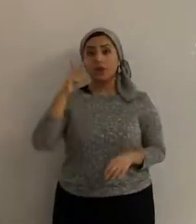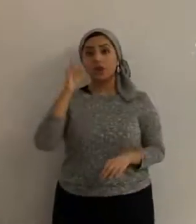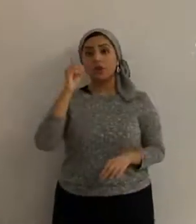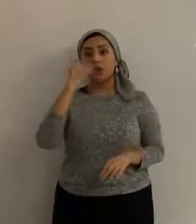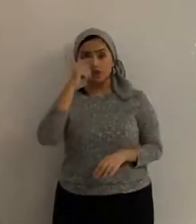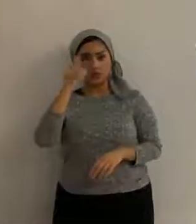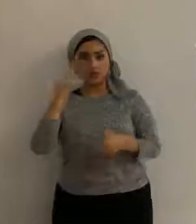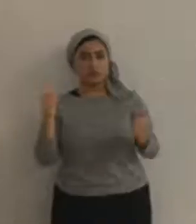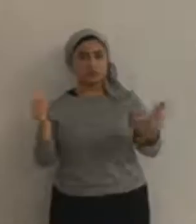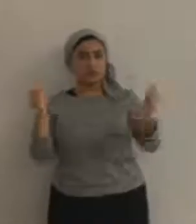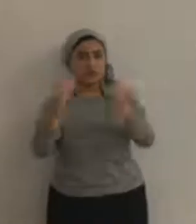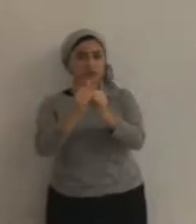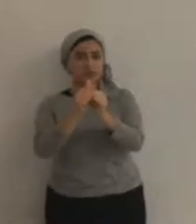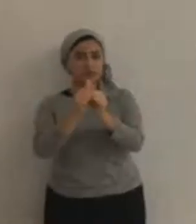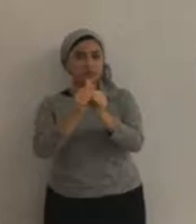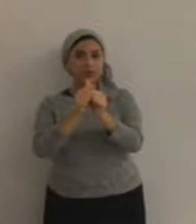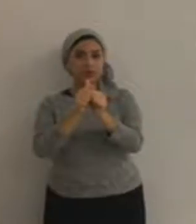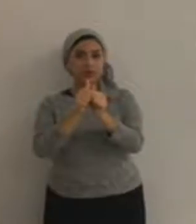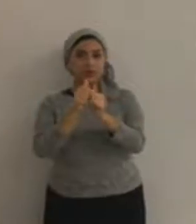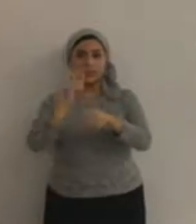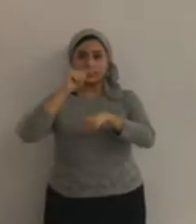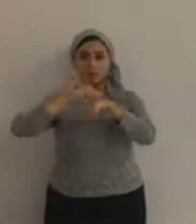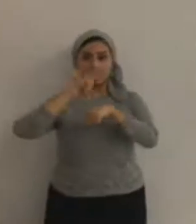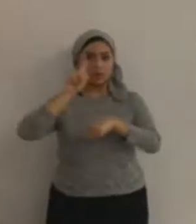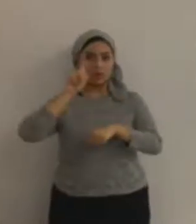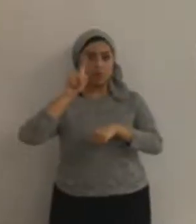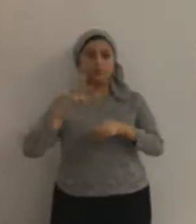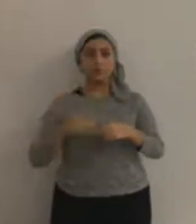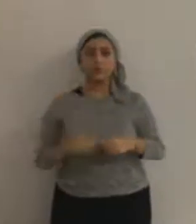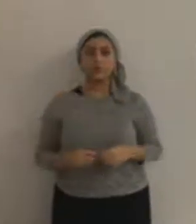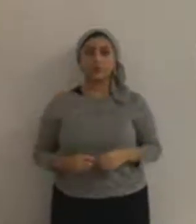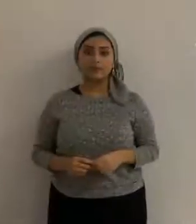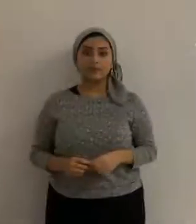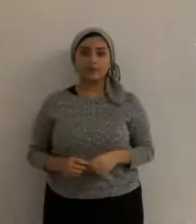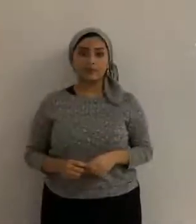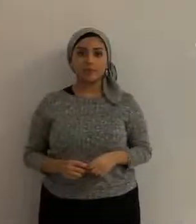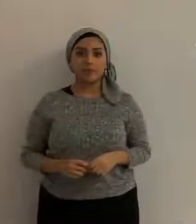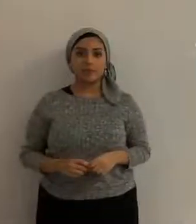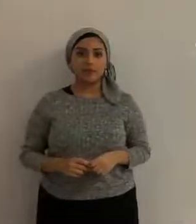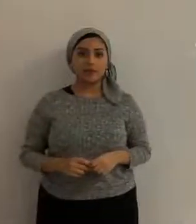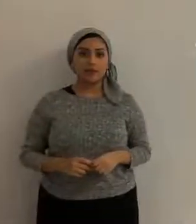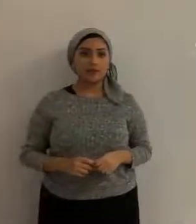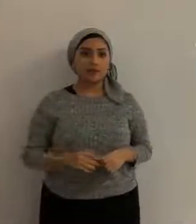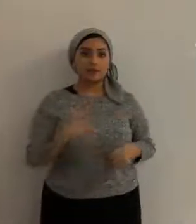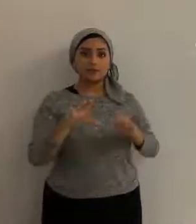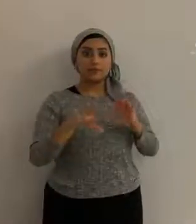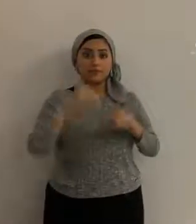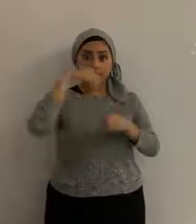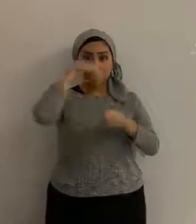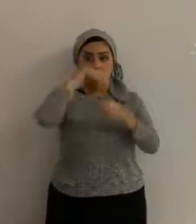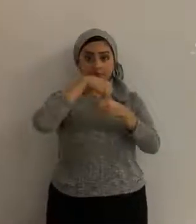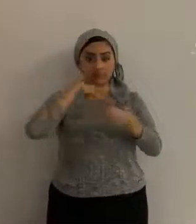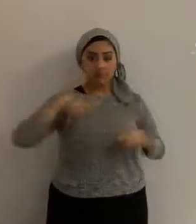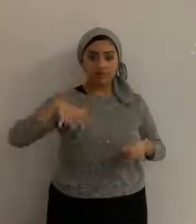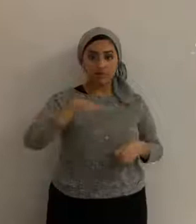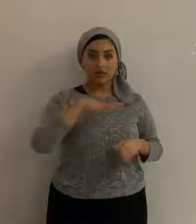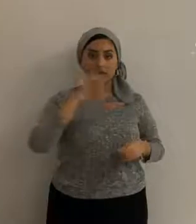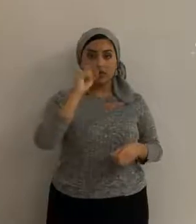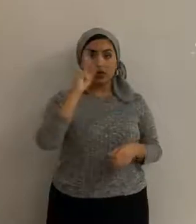parte del templo. Entonces descubren Teatro Perdido debajo del muro occidental.